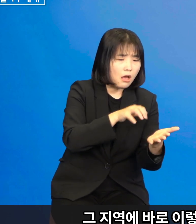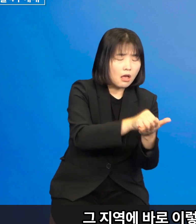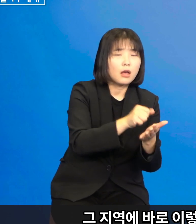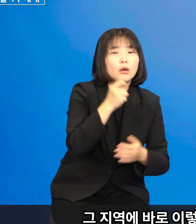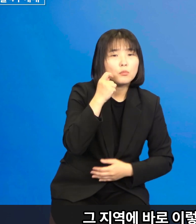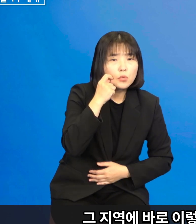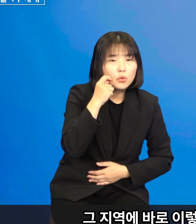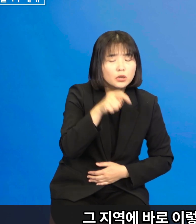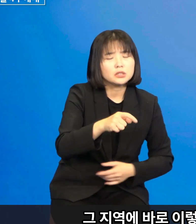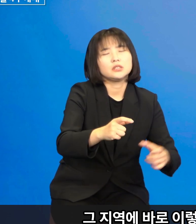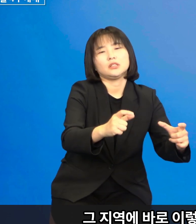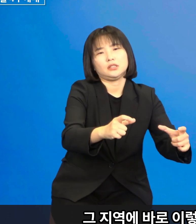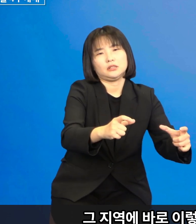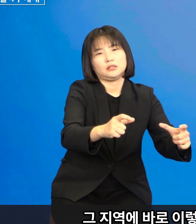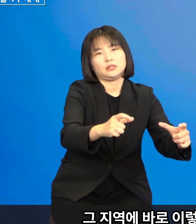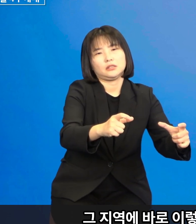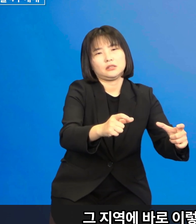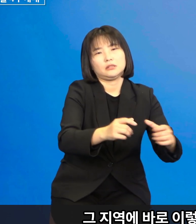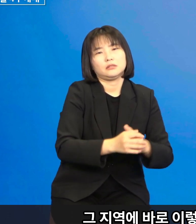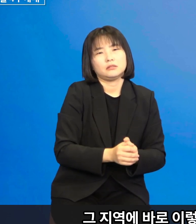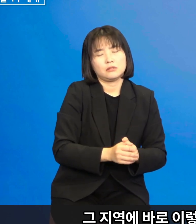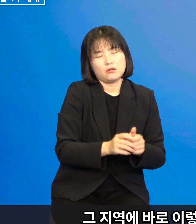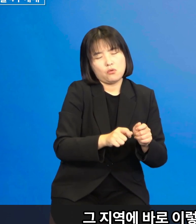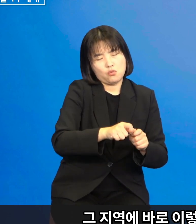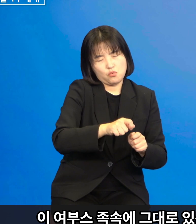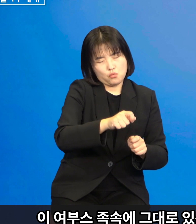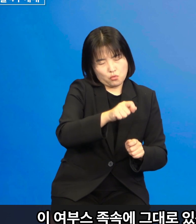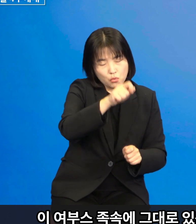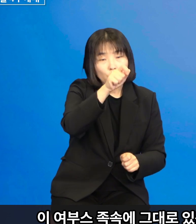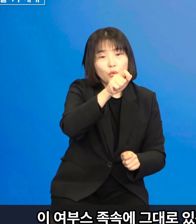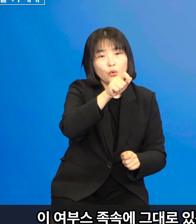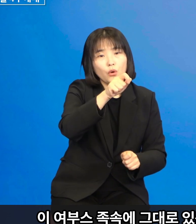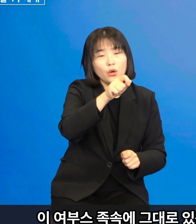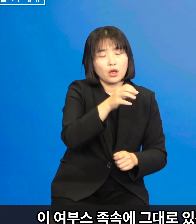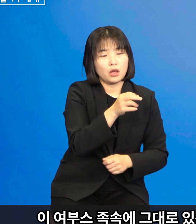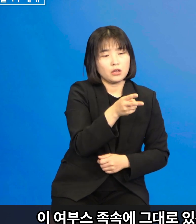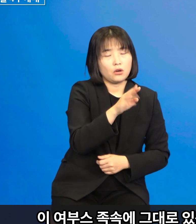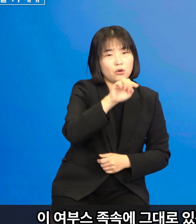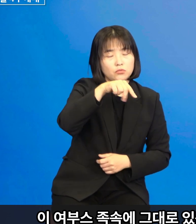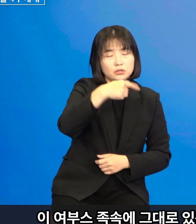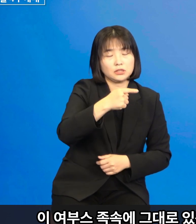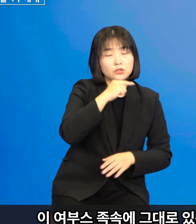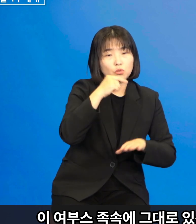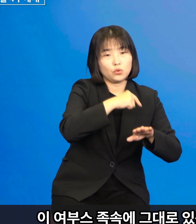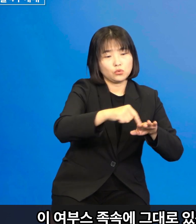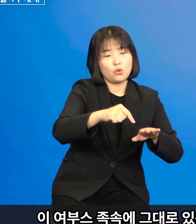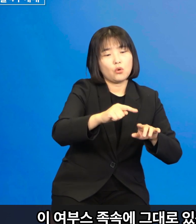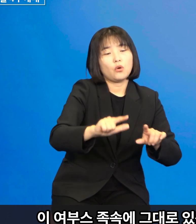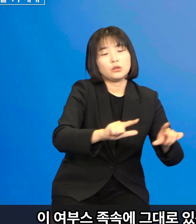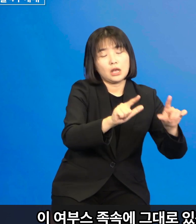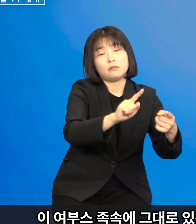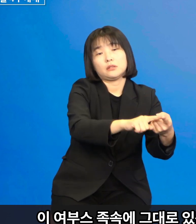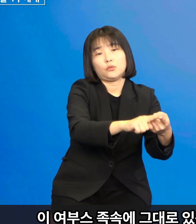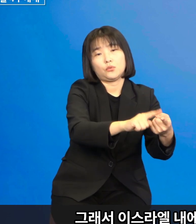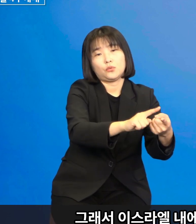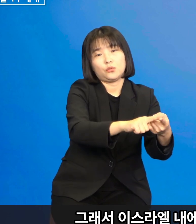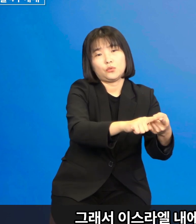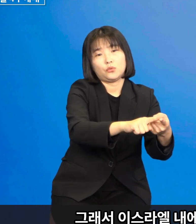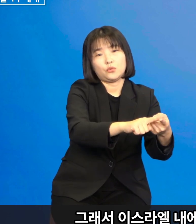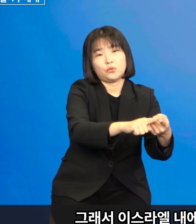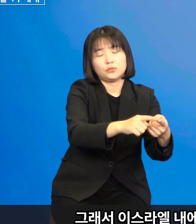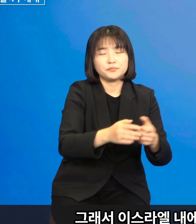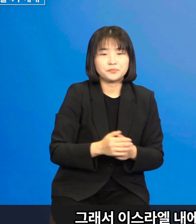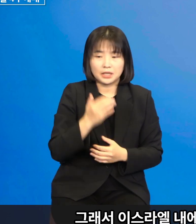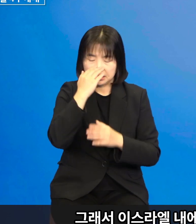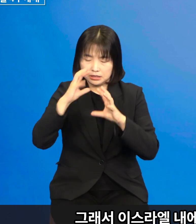바로 이렇게 수백 년간 그런 상태로 이 여부수 족속이 그대로 있는 채 지금까지 이어왔던 것입니다. 그래서